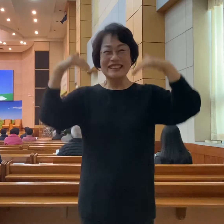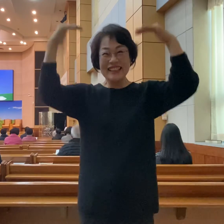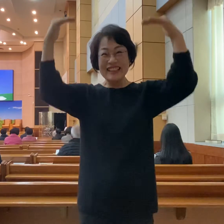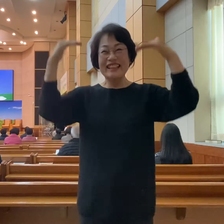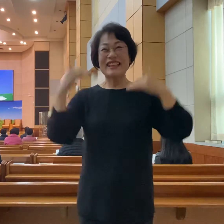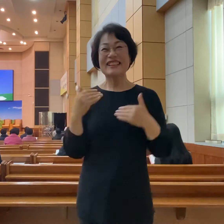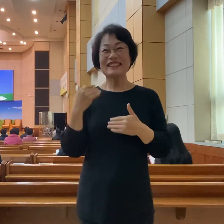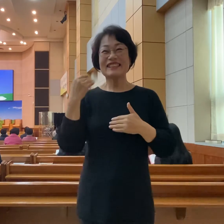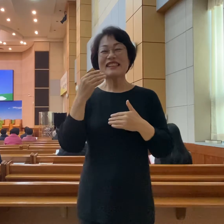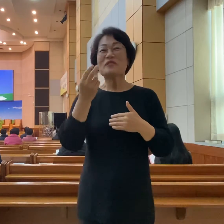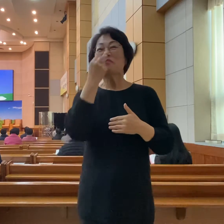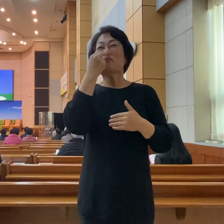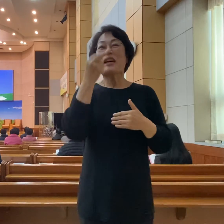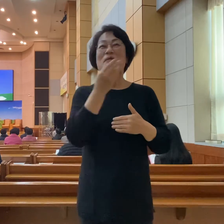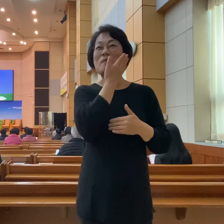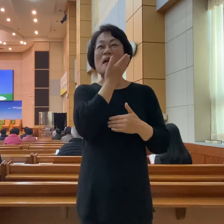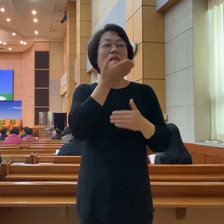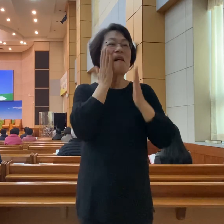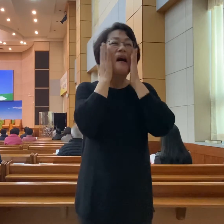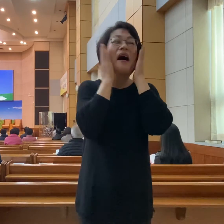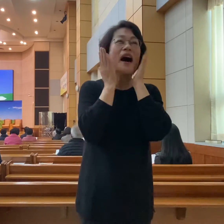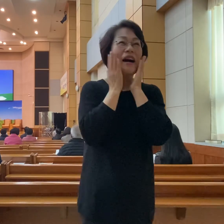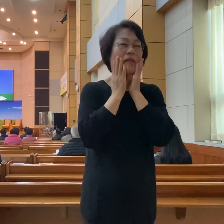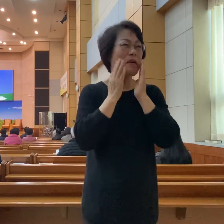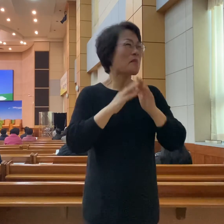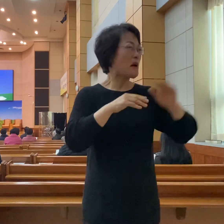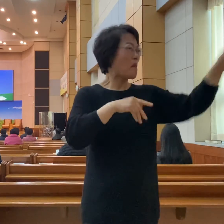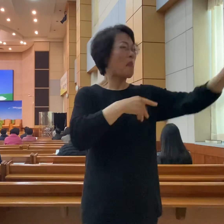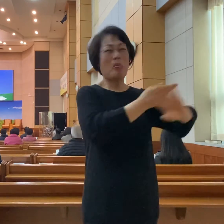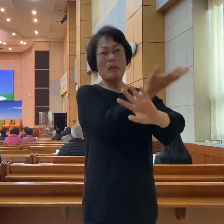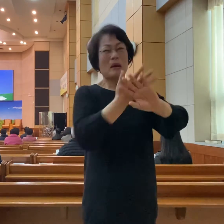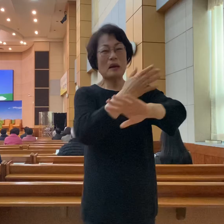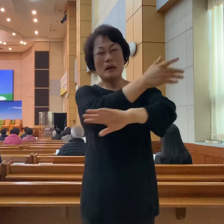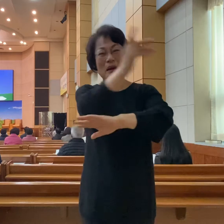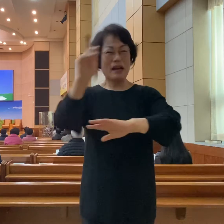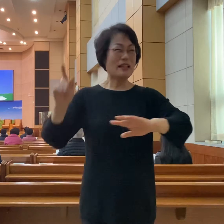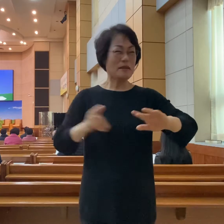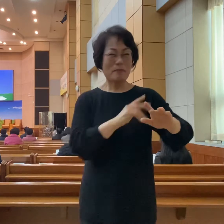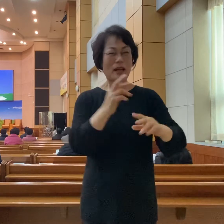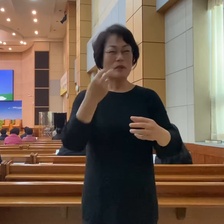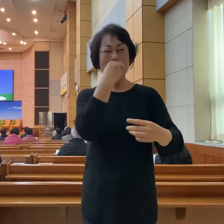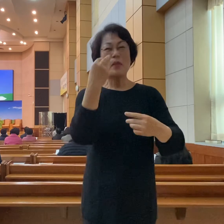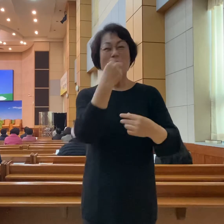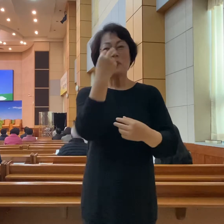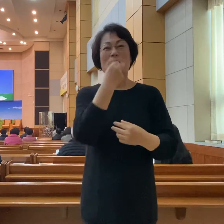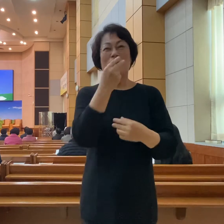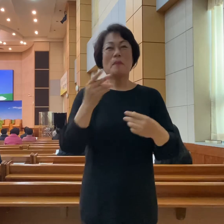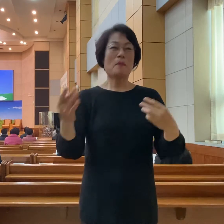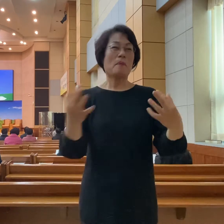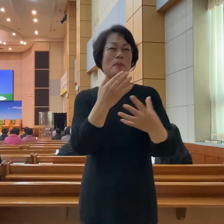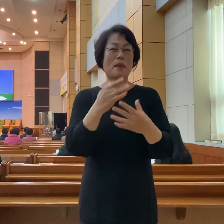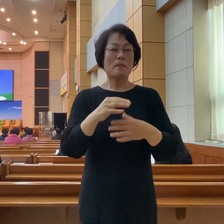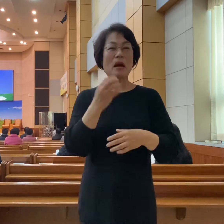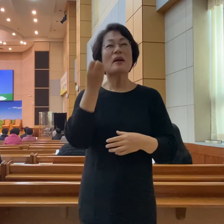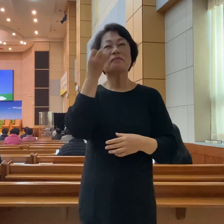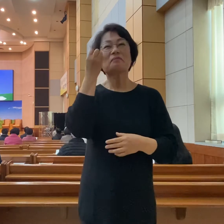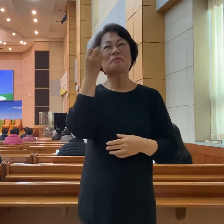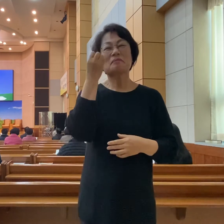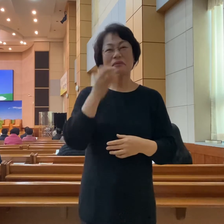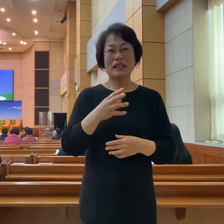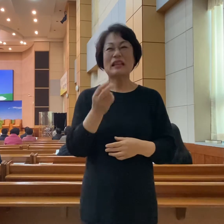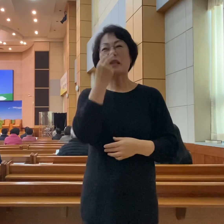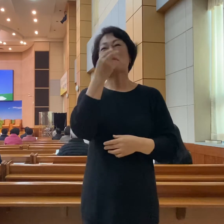바르고, 여기다가 뭐 매연하고 소음하고 뭐 다 겹치면은 이상한 이런 냄새가